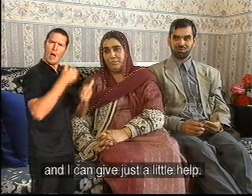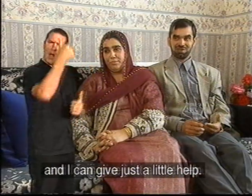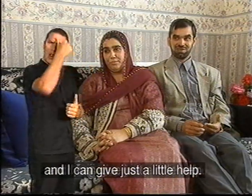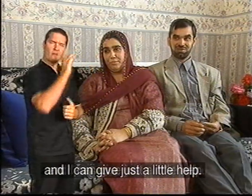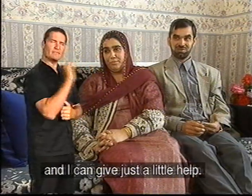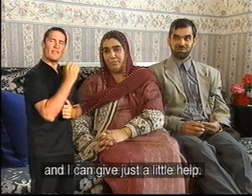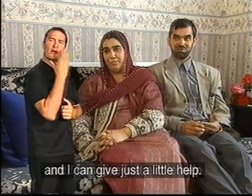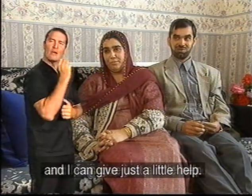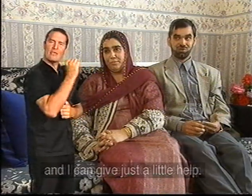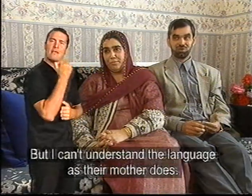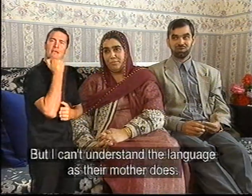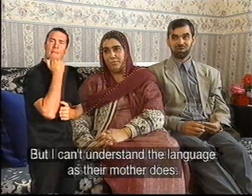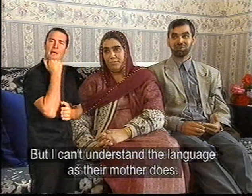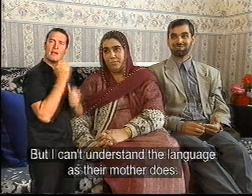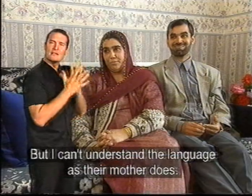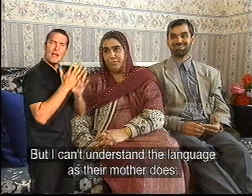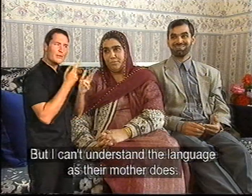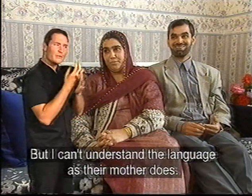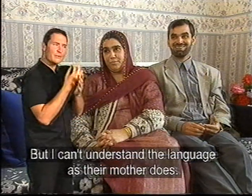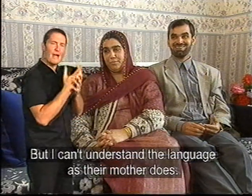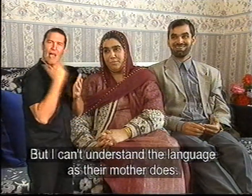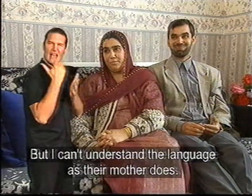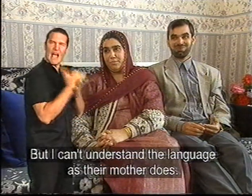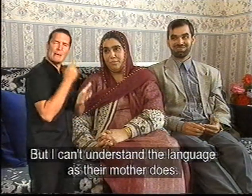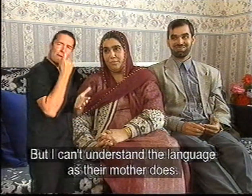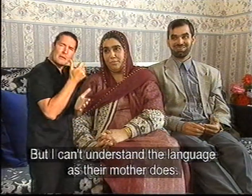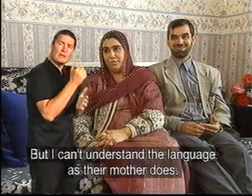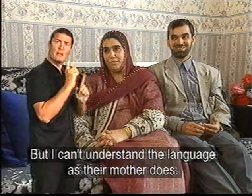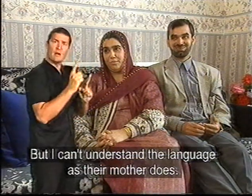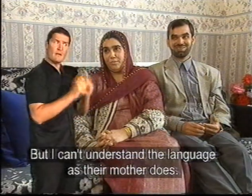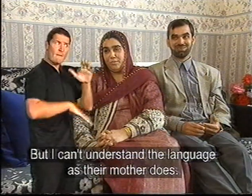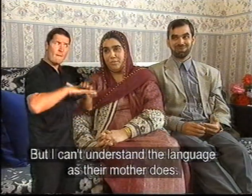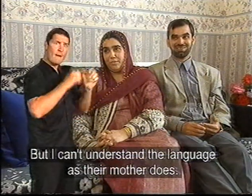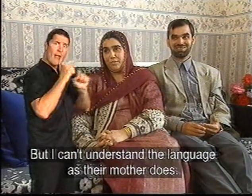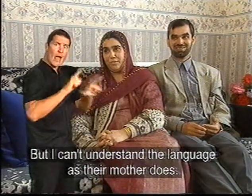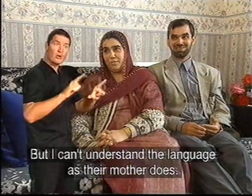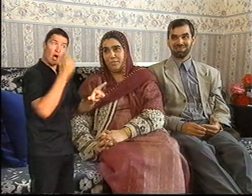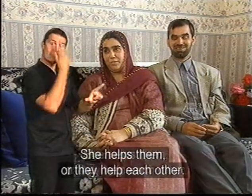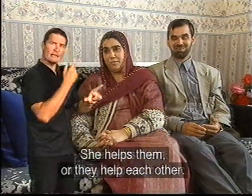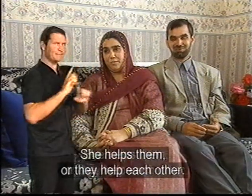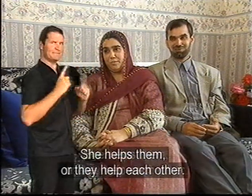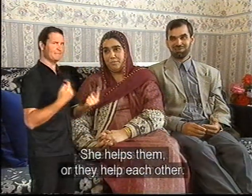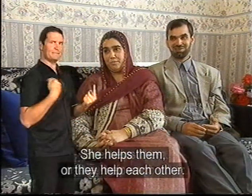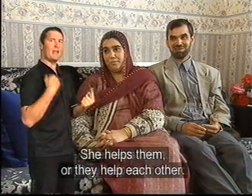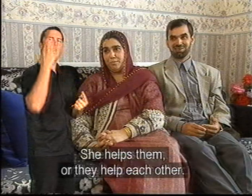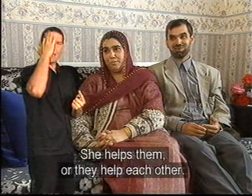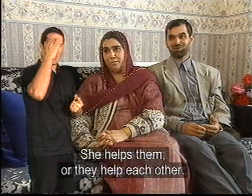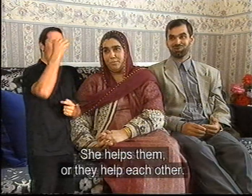ਅੱਗੇ ਸਾਹਮਣੇ ਖੋਲੇ ਮੈਂ ਉਹਦੀ ਹੈਲਪ ਕਰ ਸਕਦਾ ਲੇਕਿਨ ਬਾਕੀ ਜਿਹੜੀ ਲੈਂਗੁਏਜ ਇਤਨੀ ਮੈਂ ਨਹੀਂ ਜਾਂਦਾ ਜਿਤਨੀ ਇਹ ਮੰਮੀ ਜਾਂਦੀ ਹੈ ਜਾਂ ਉਹ ਖੁਦ